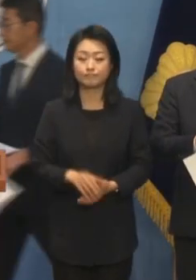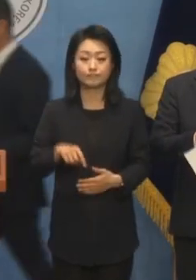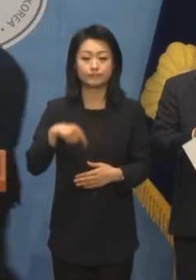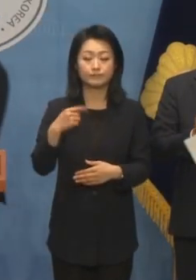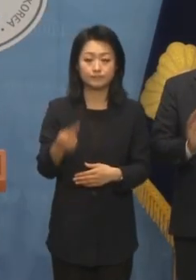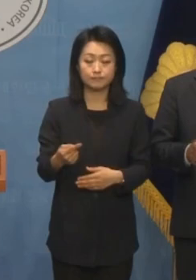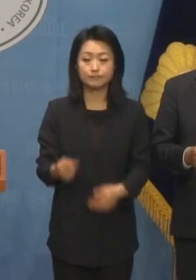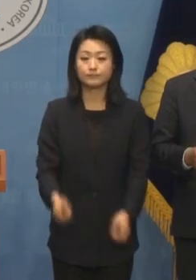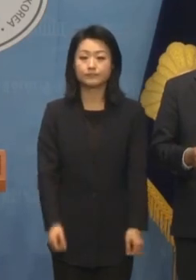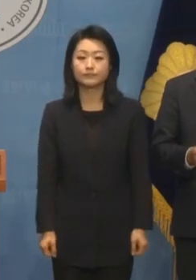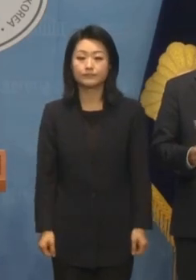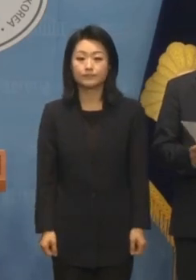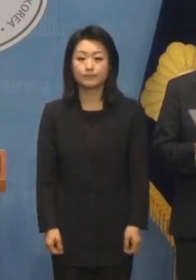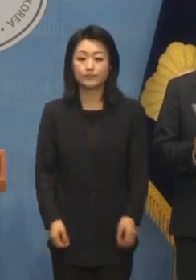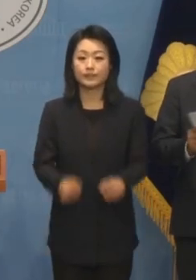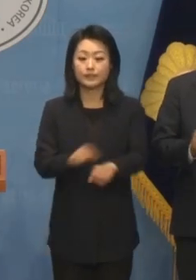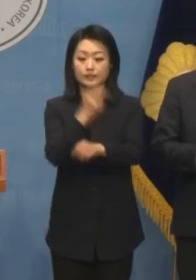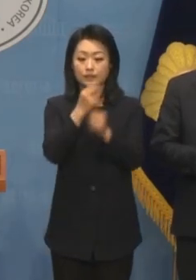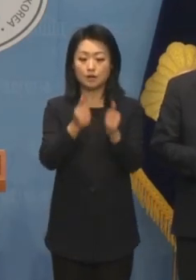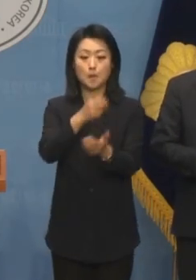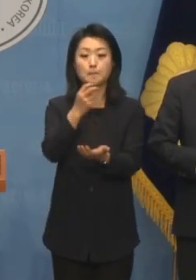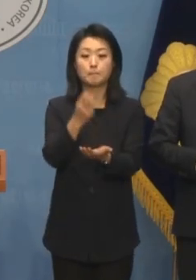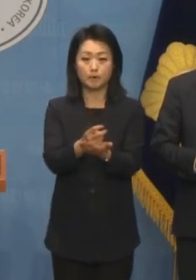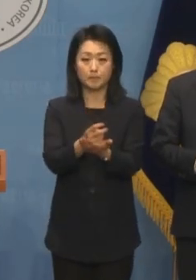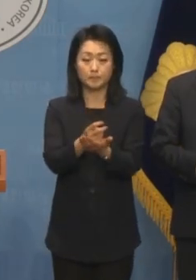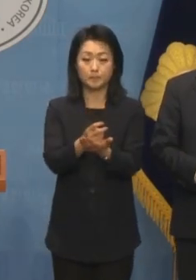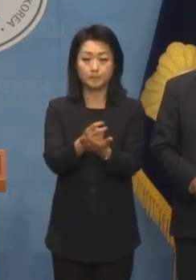이어서 이 관련 특검법을